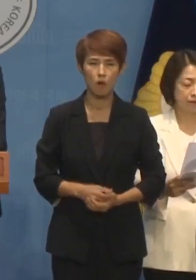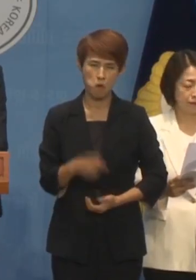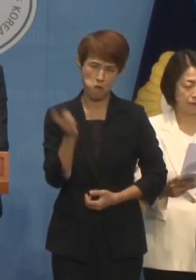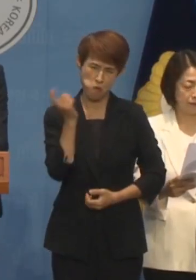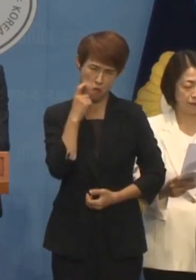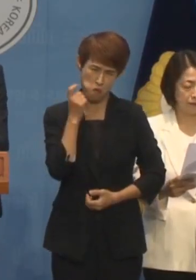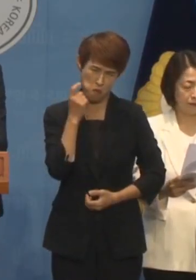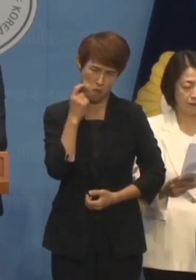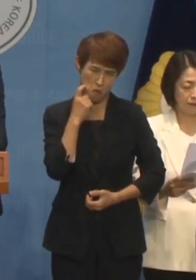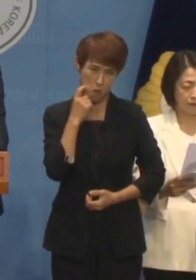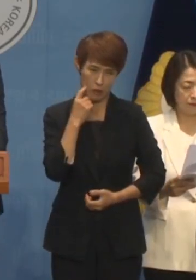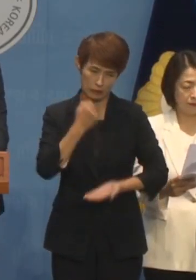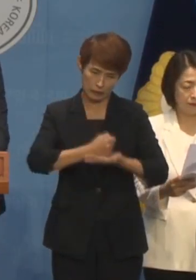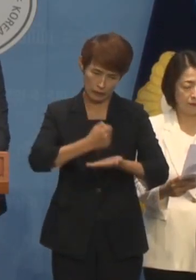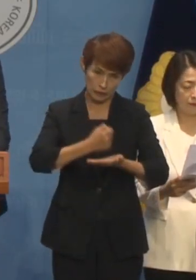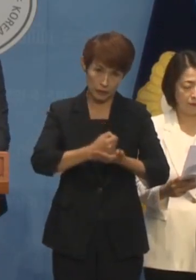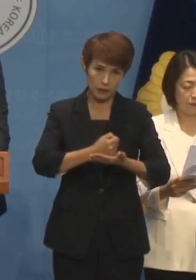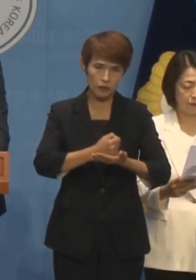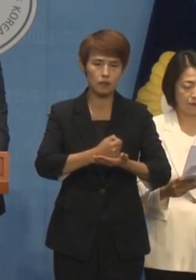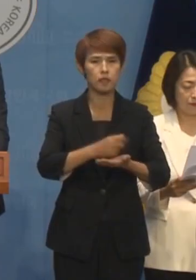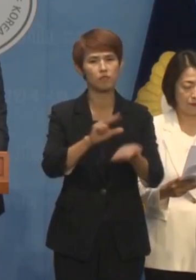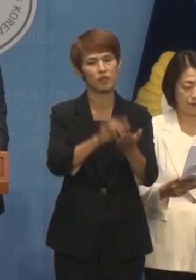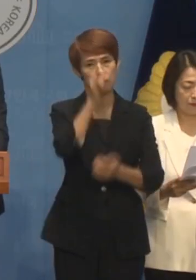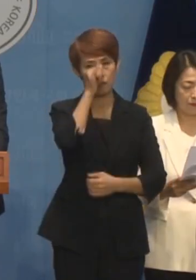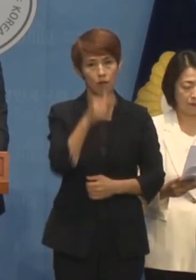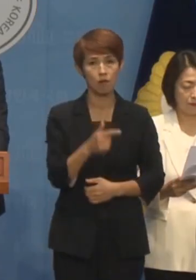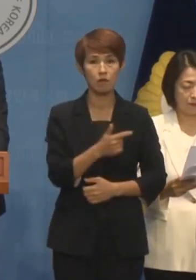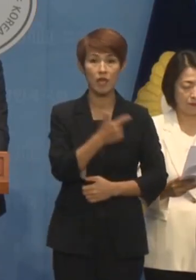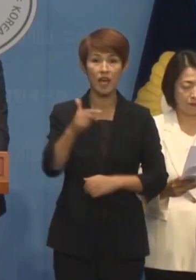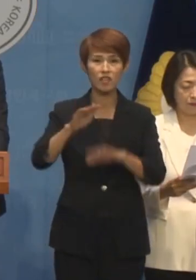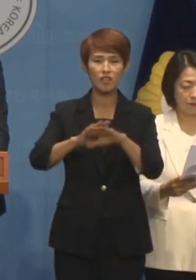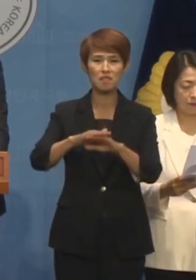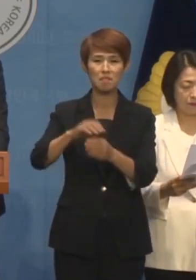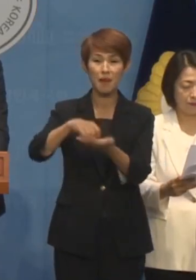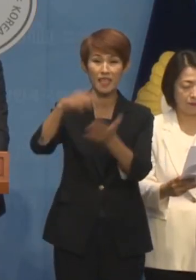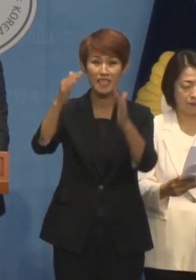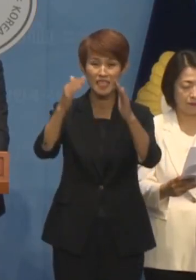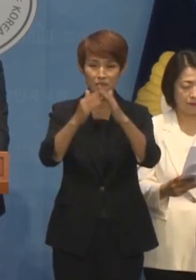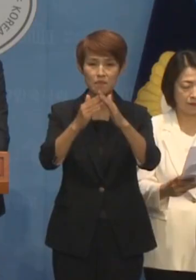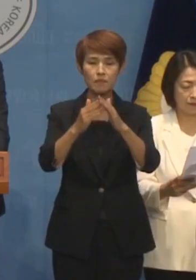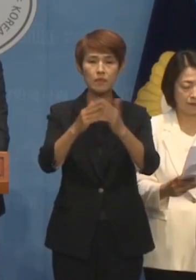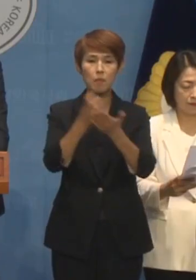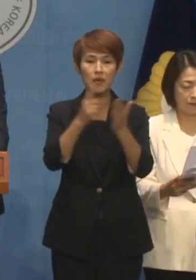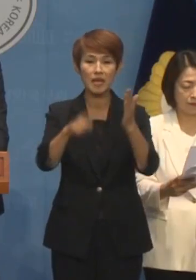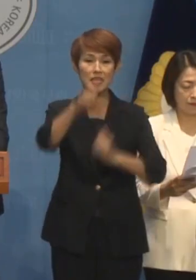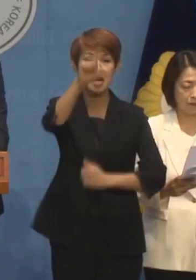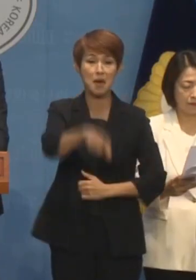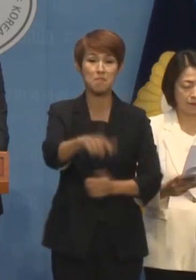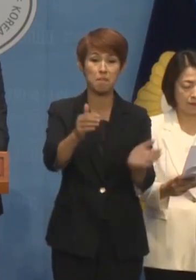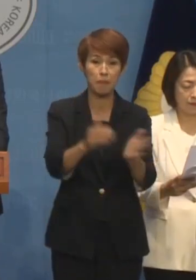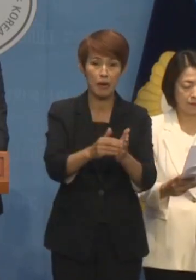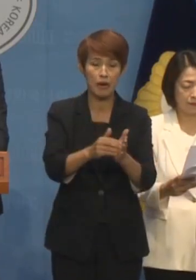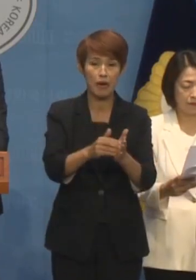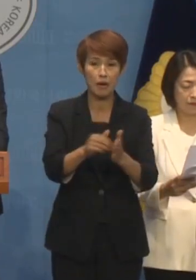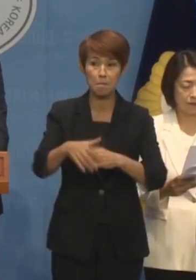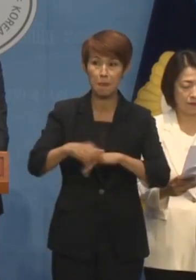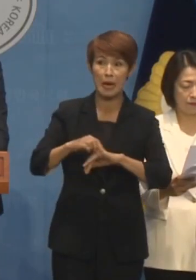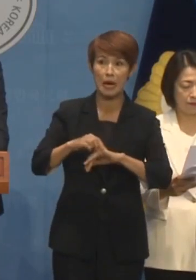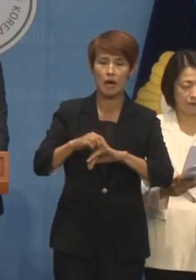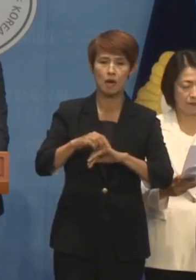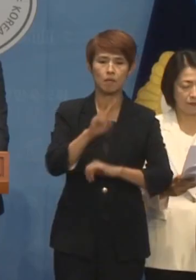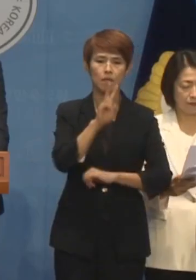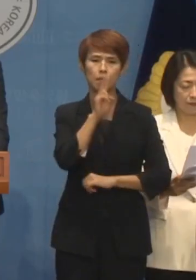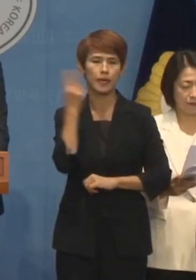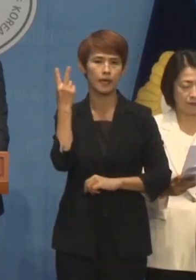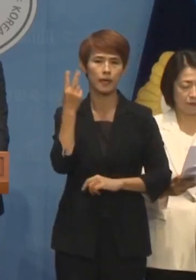거짓말과 궤변도 문제다. 대전 유명 빵집 결제에 대하여 사실이 들통나자 급하게 말을 바꾸기도